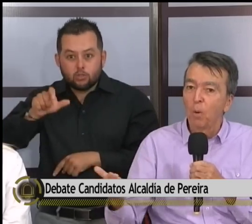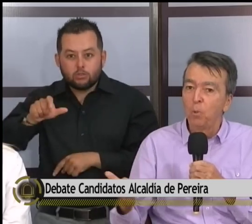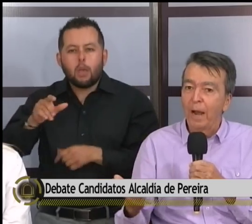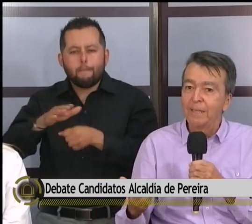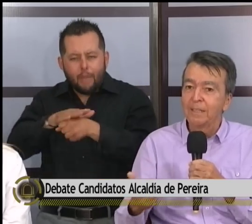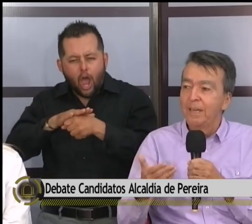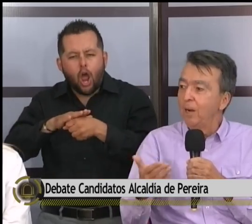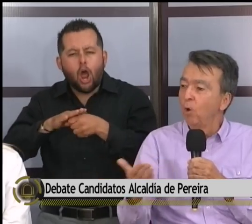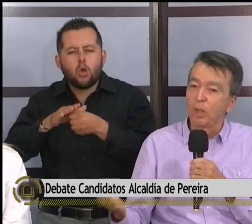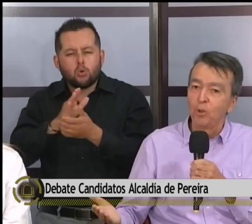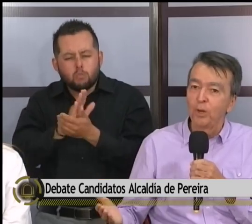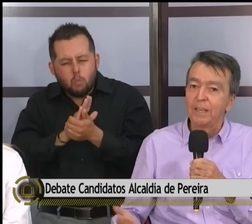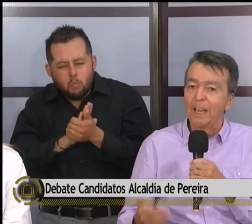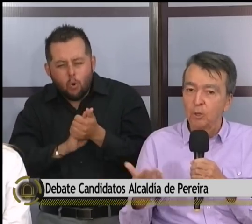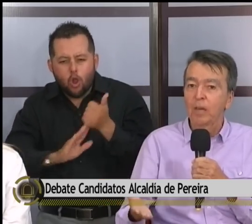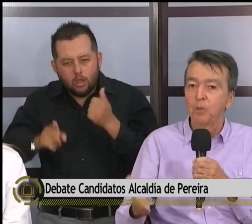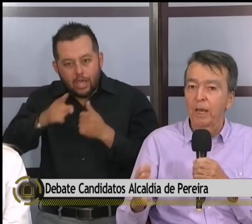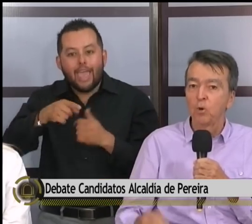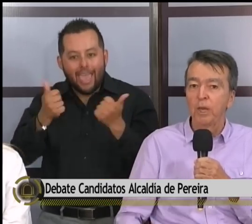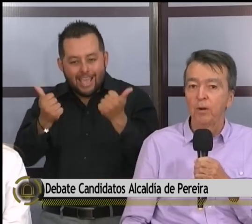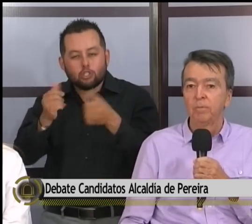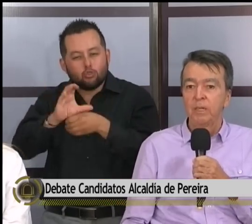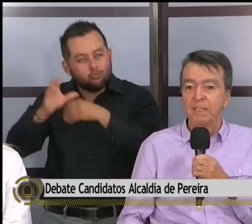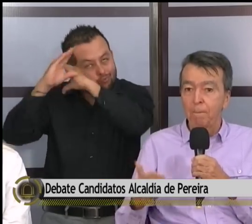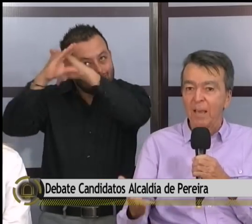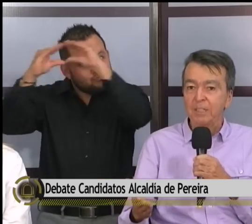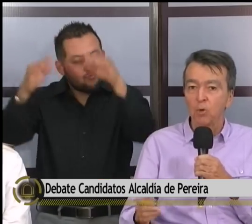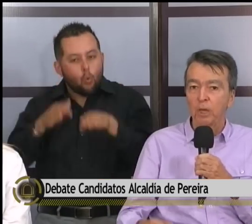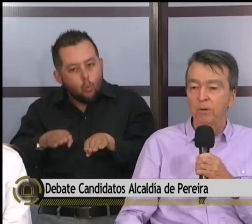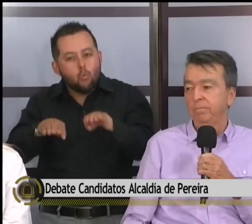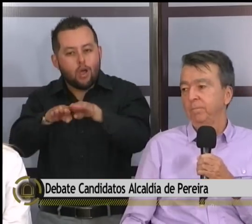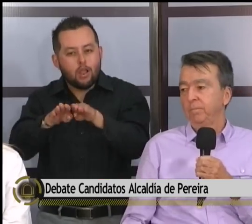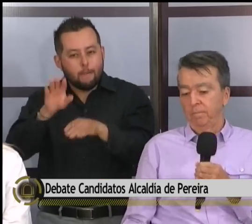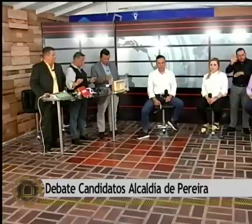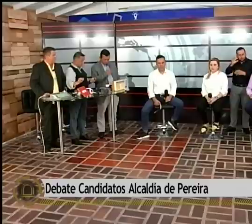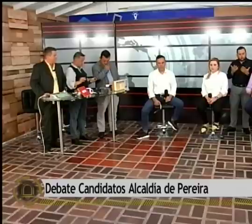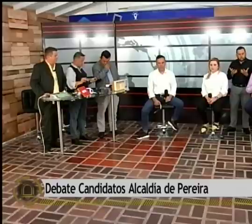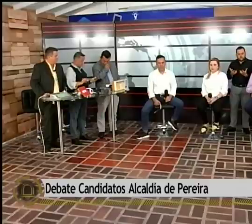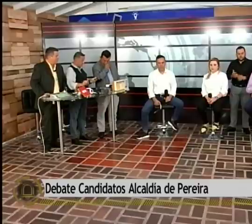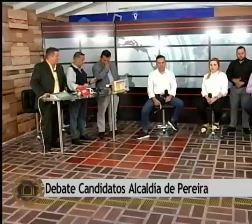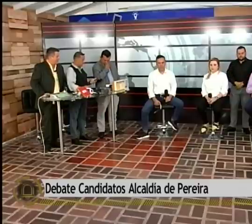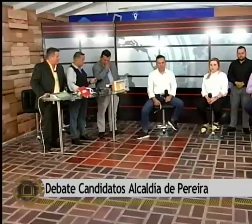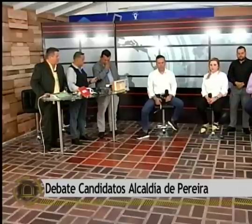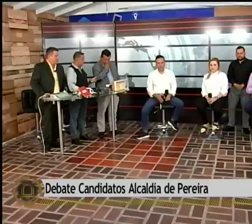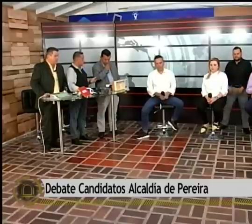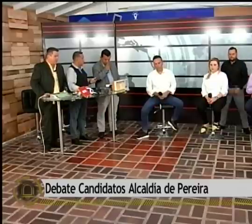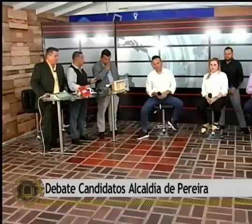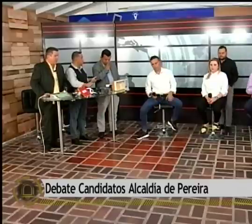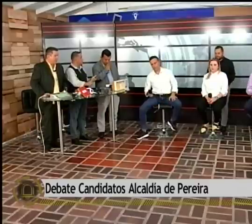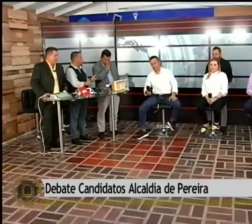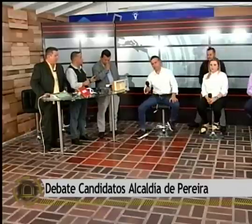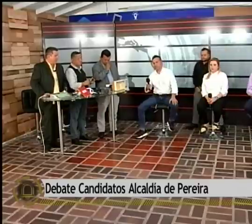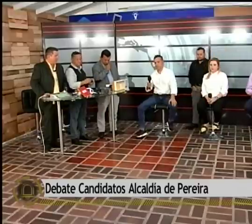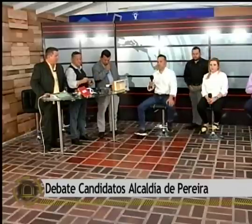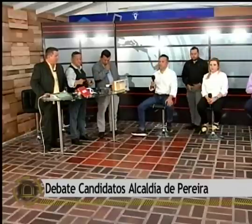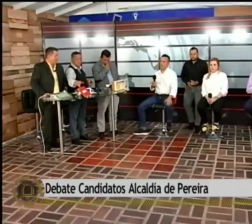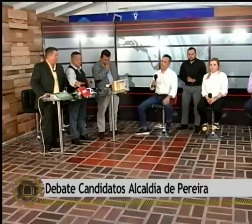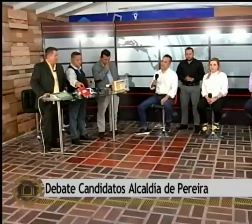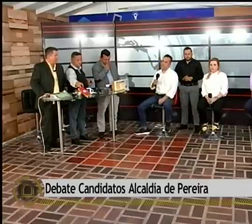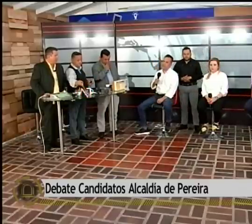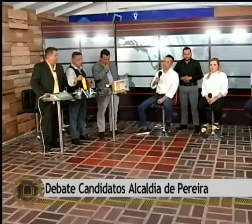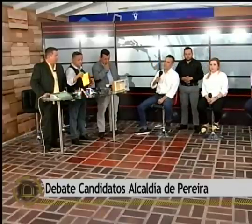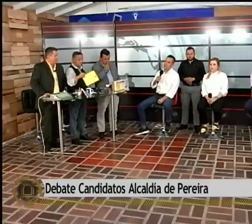barrios populares, en esos sectores. Eso es la ciudad que yo quiero, y es el país que yo quiero. Mauricio Salazar, ¿cómo se sueña a